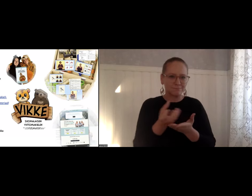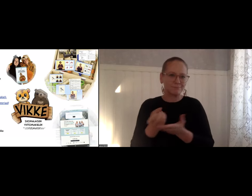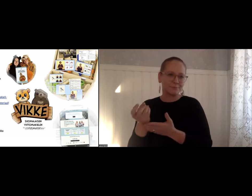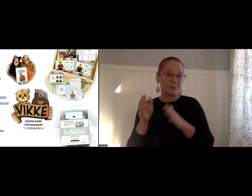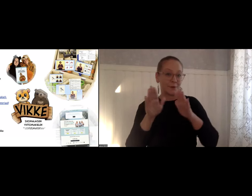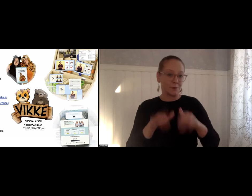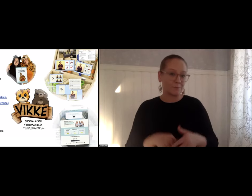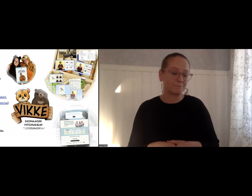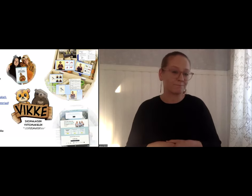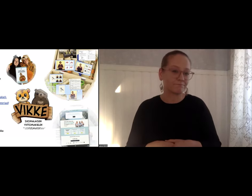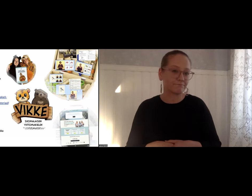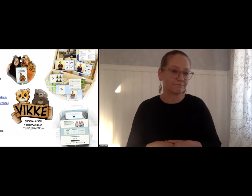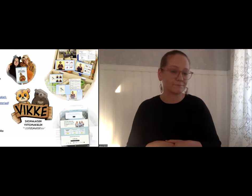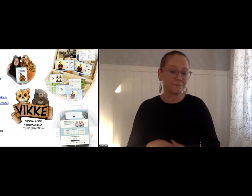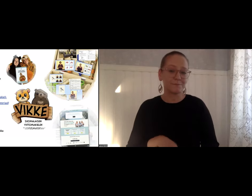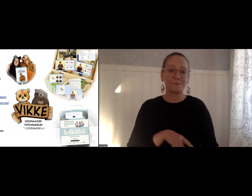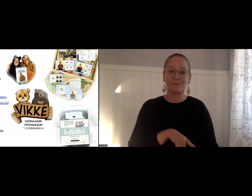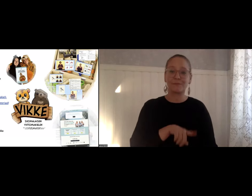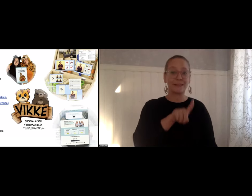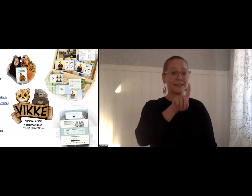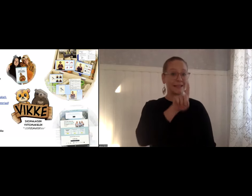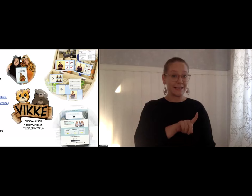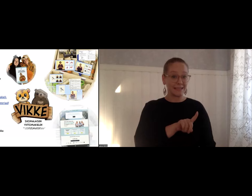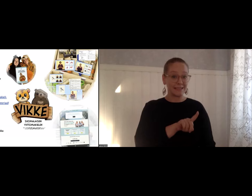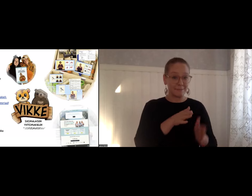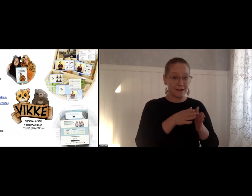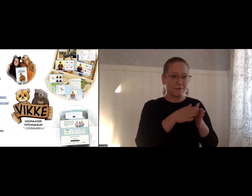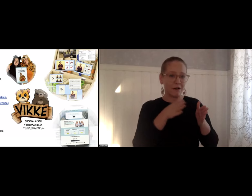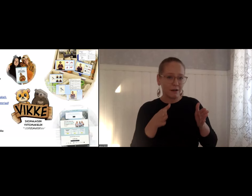tavoitteensa ja tuotettu omanlaistaan materiaalia.